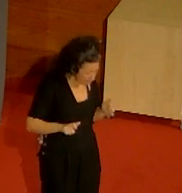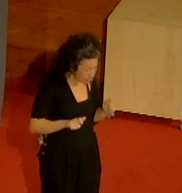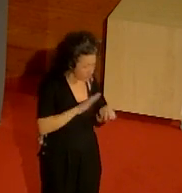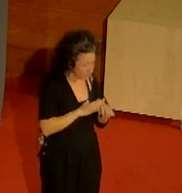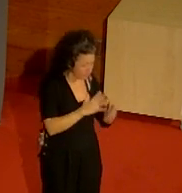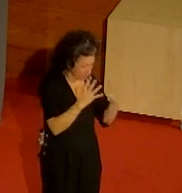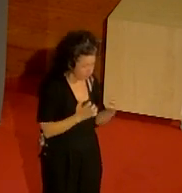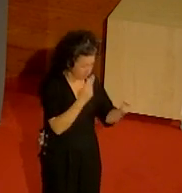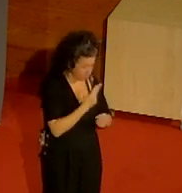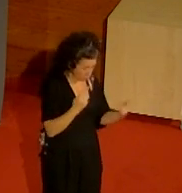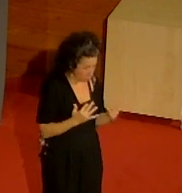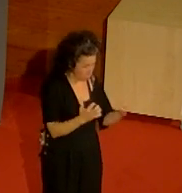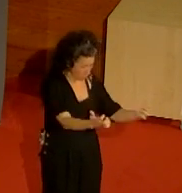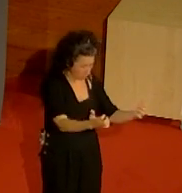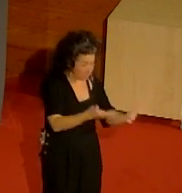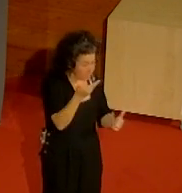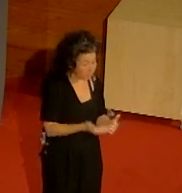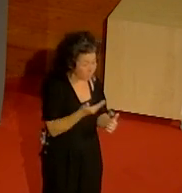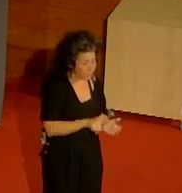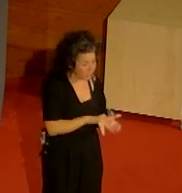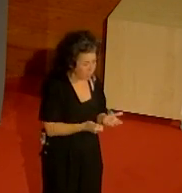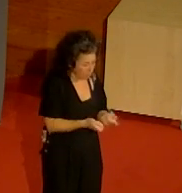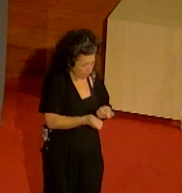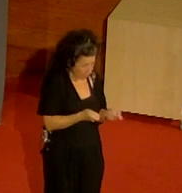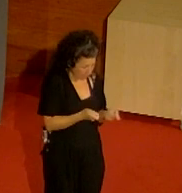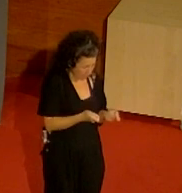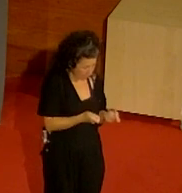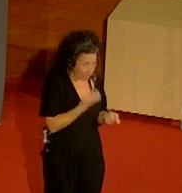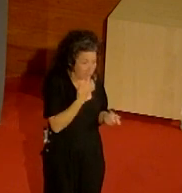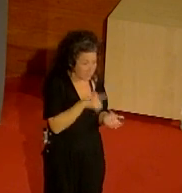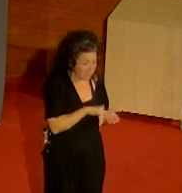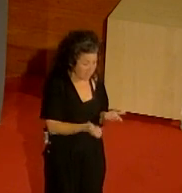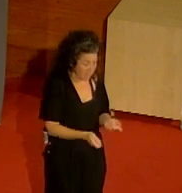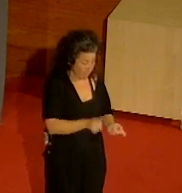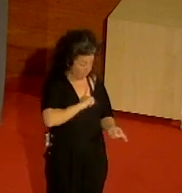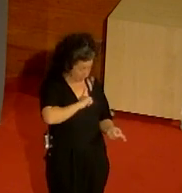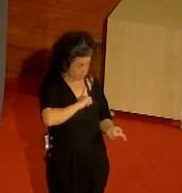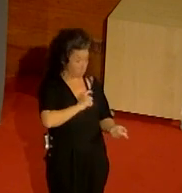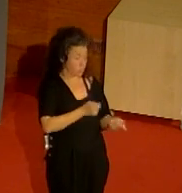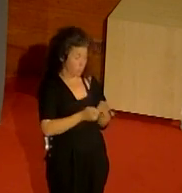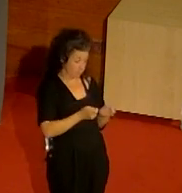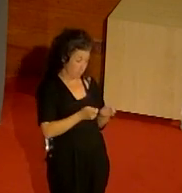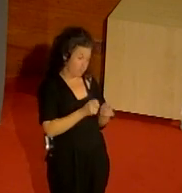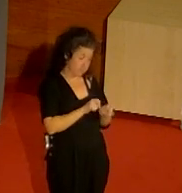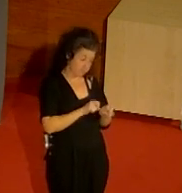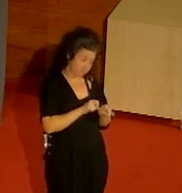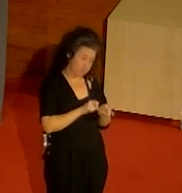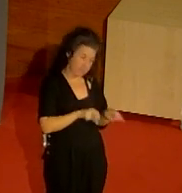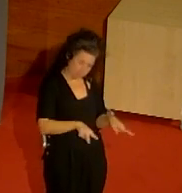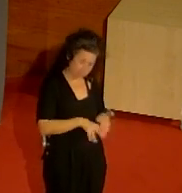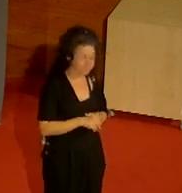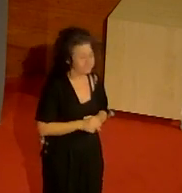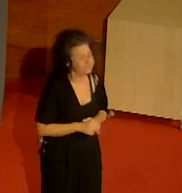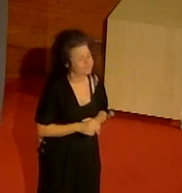es esencial dominar el lenguaje y no que el lenguaje te domine. Para mí no hay nada más terrible que escribir algo